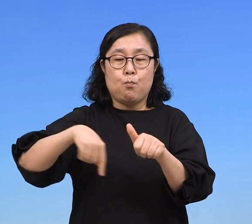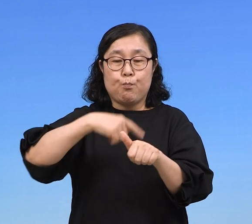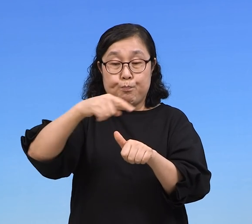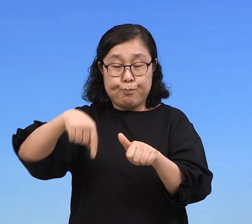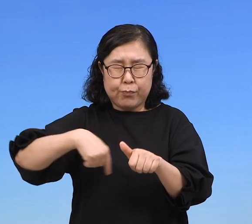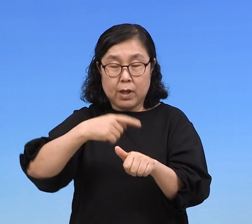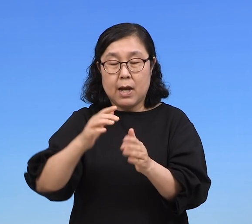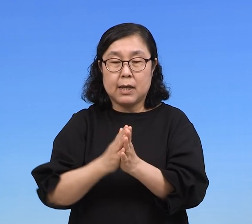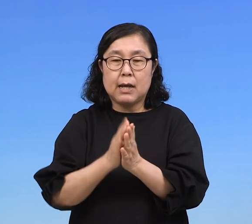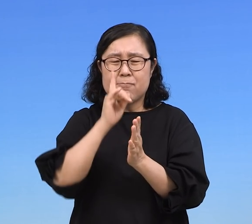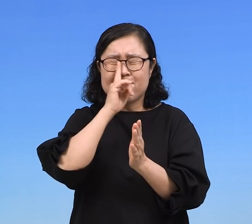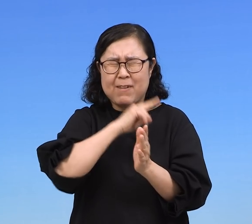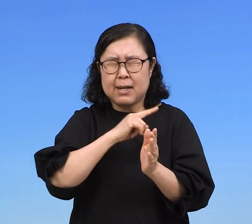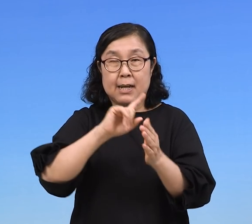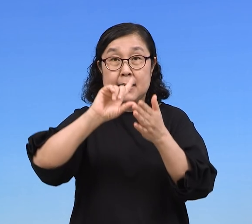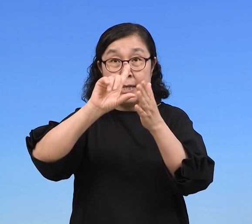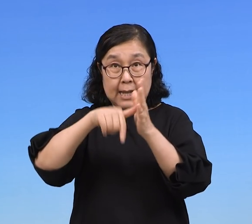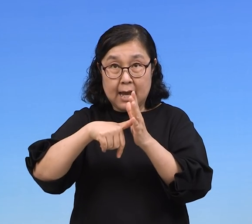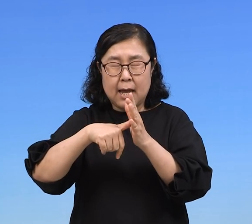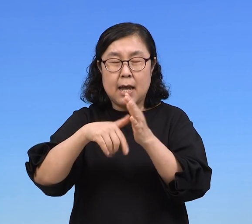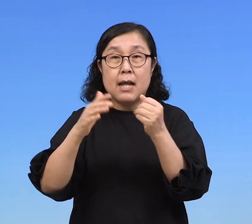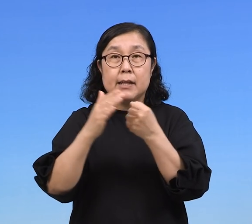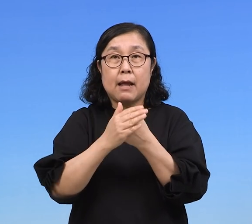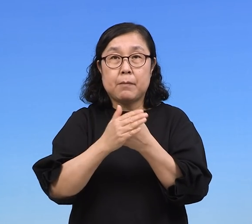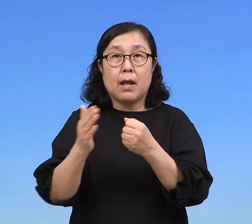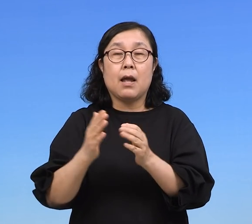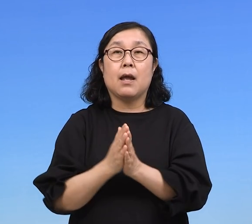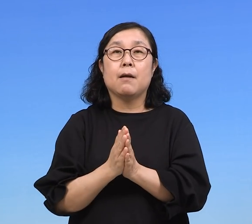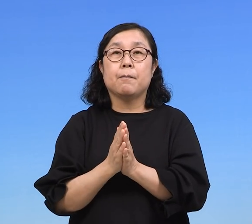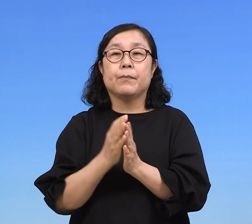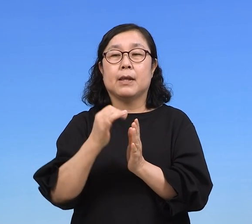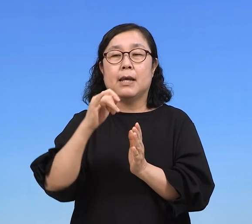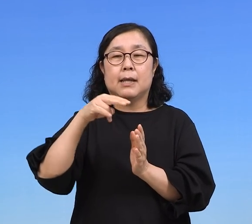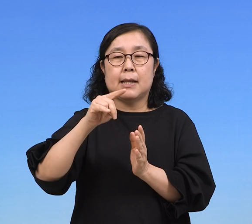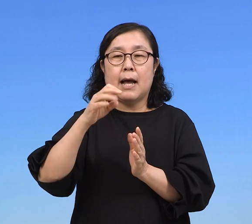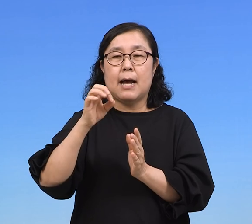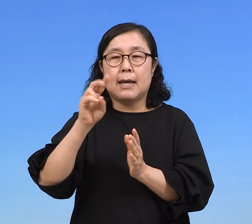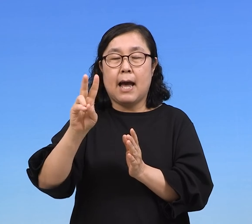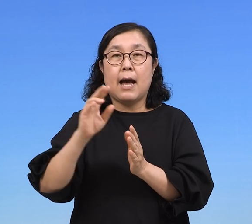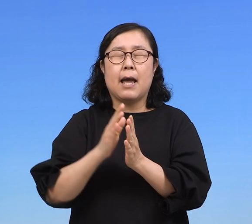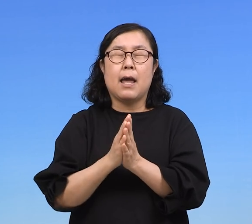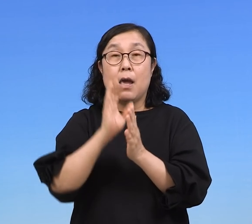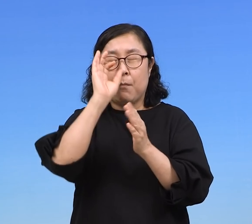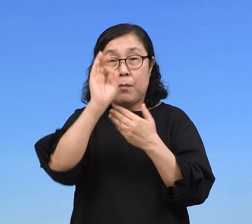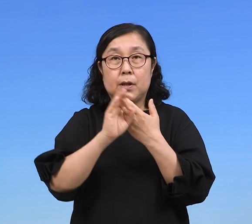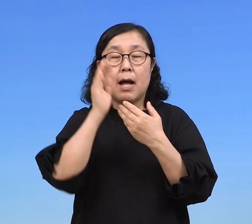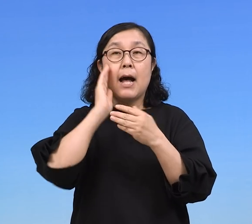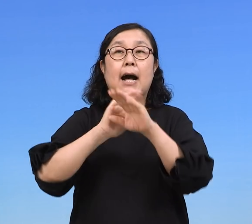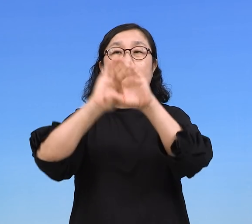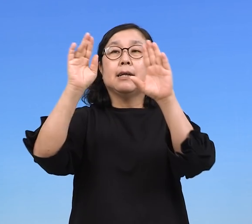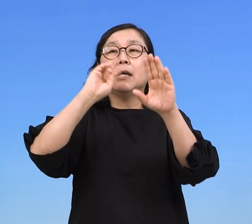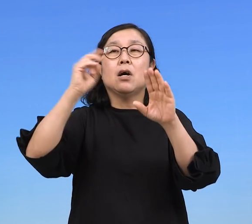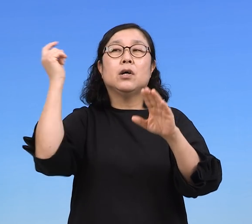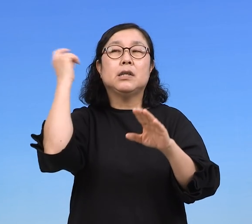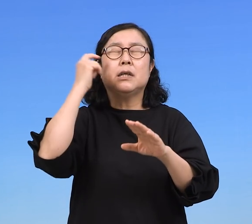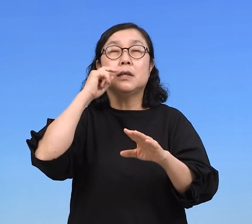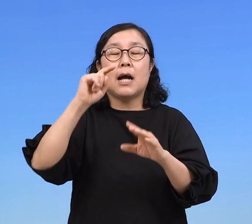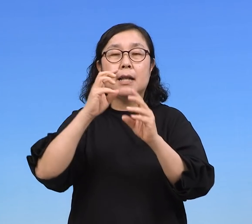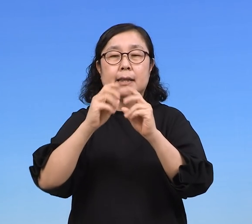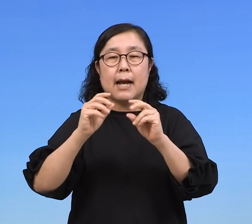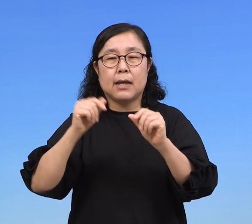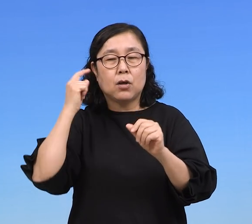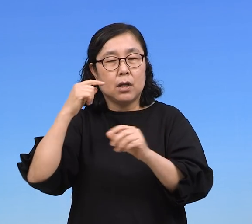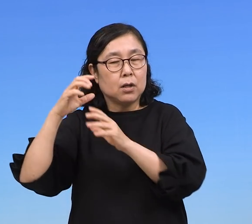그 시대가 얼마나 악한 시대였는지, 그 배경이 이사야 1장 2절입니다. 하늘이여